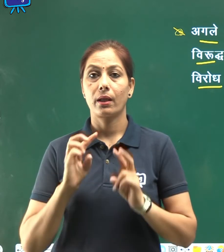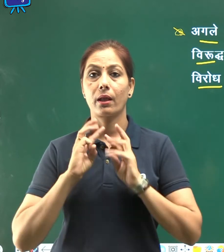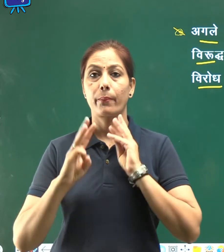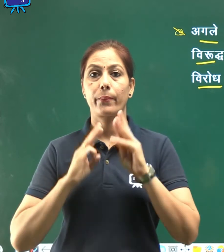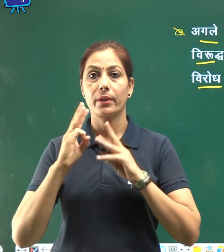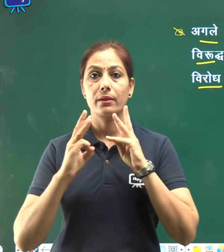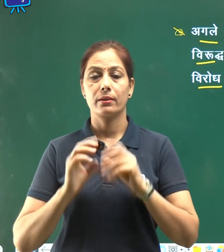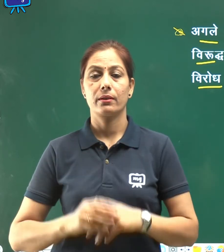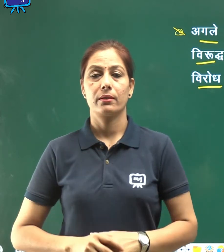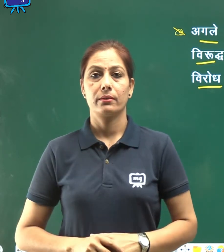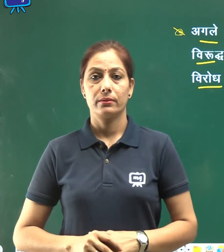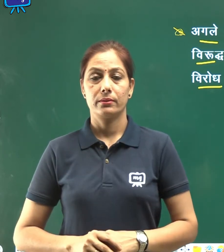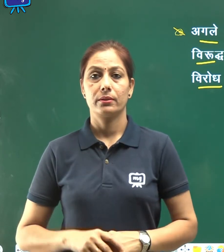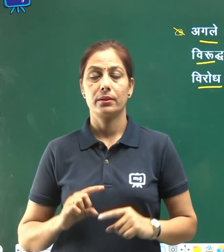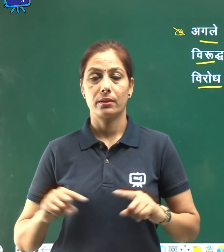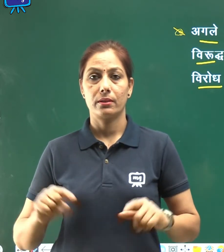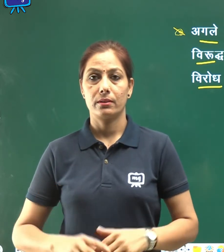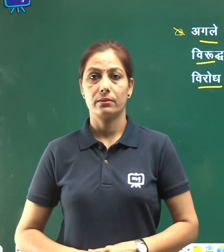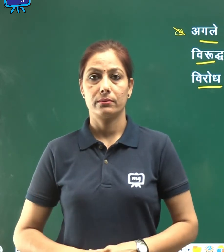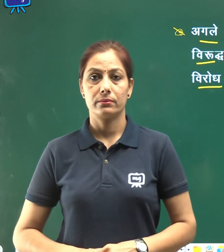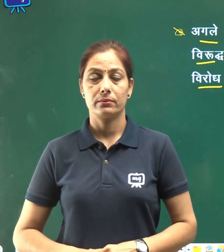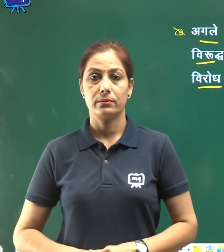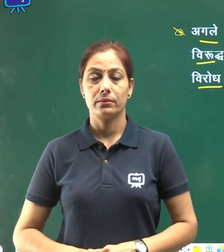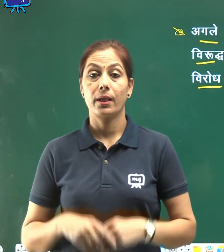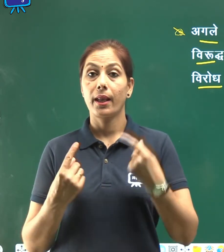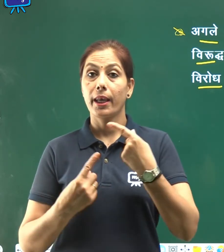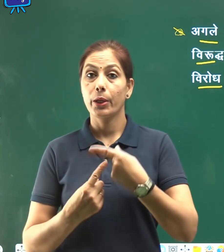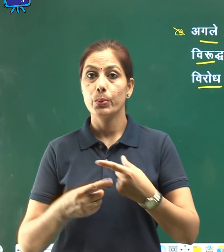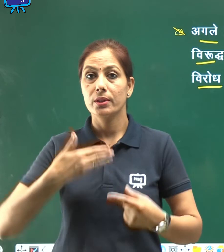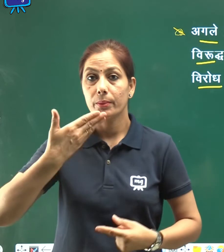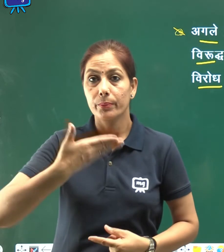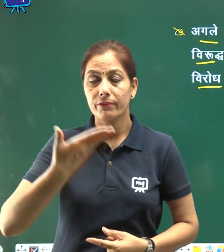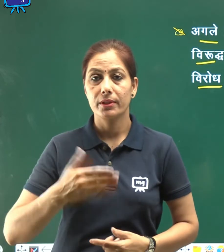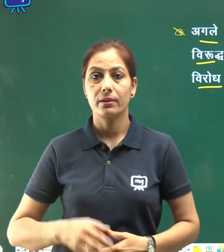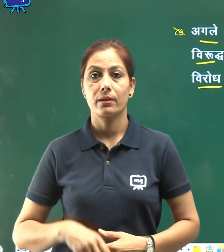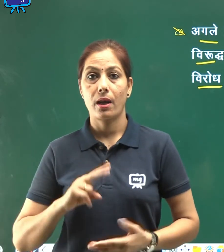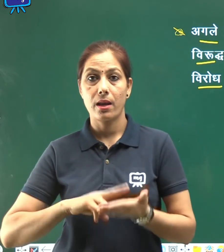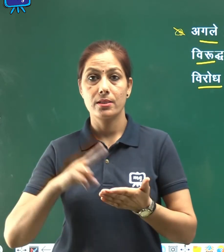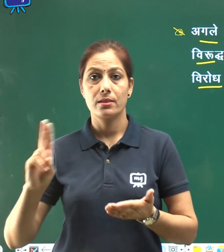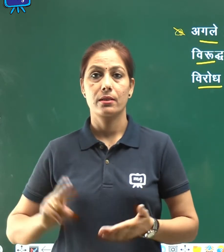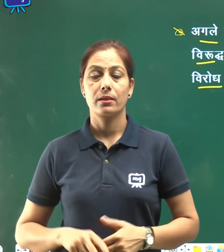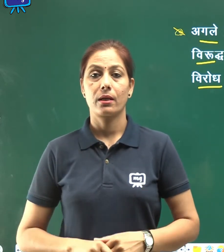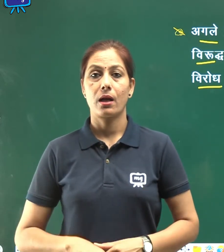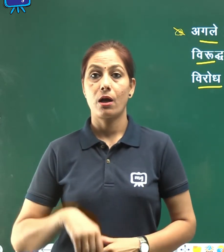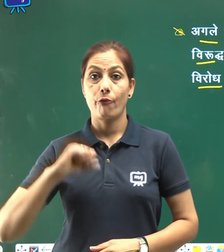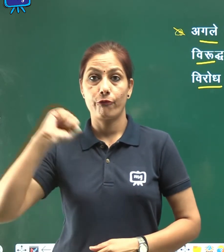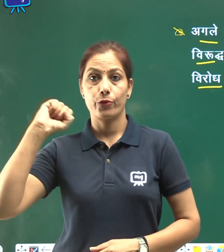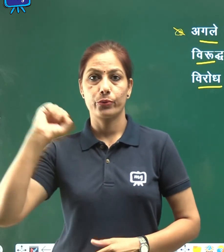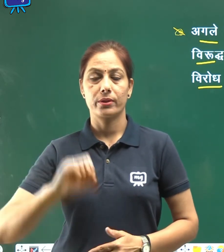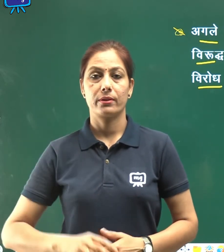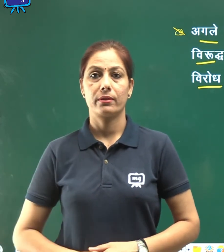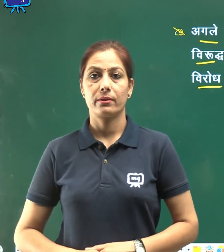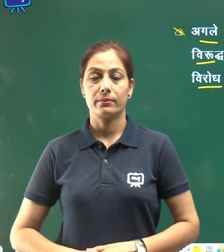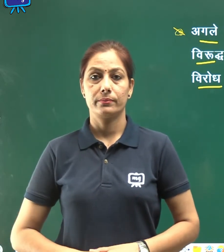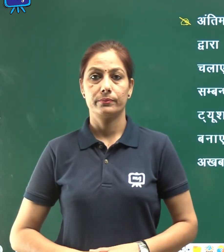हैं तथा ट्यूशन की प्रवृत्ति का विरोध करते हैं।